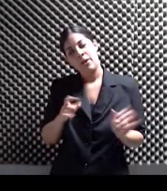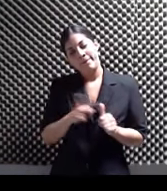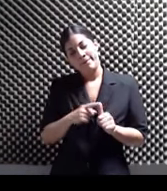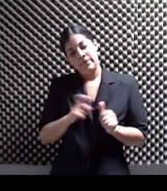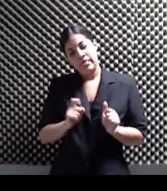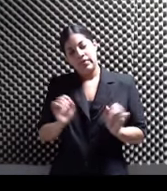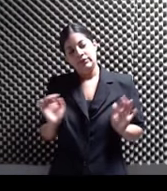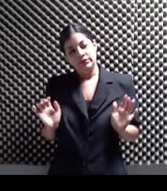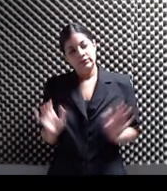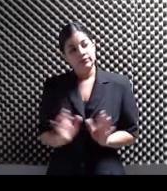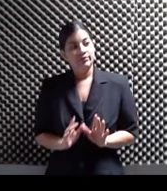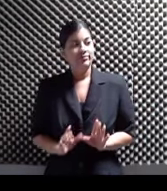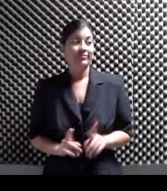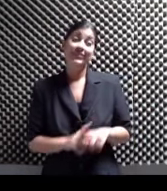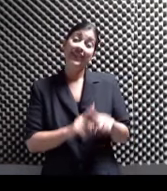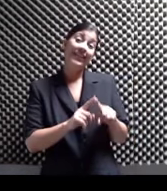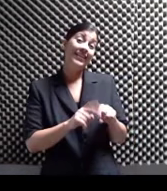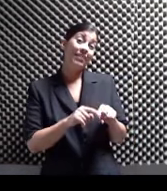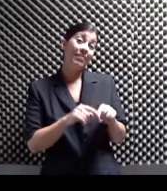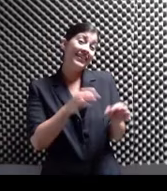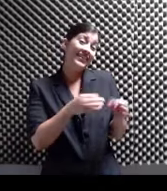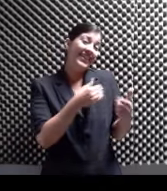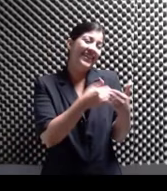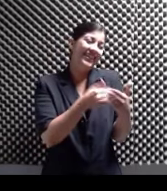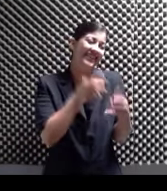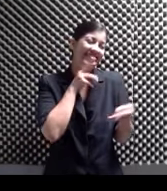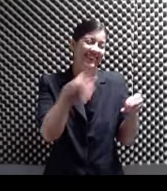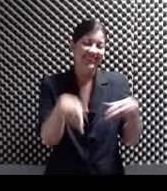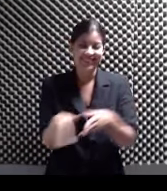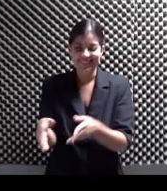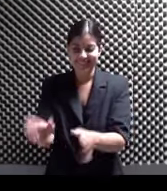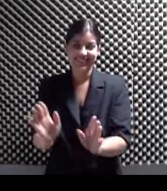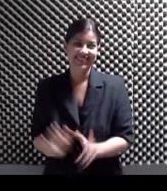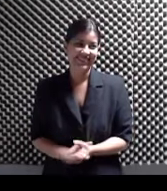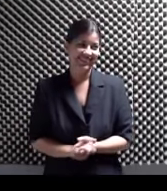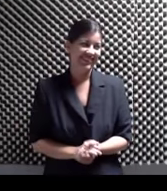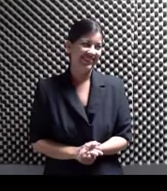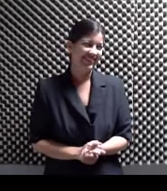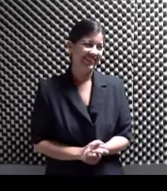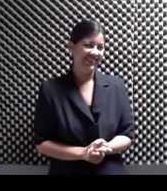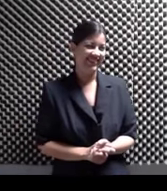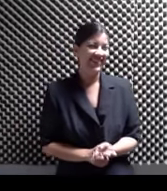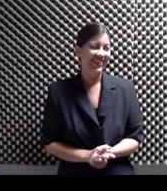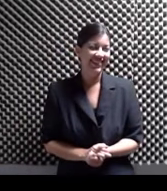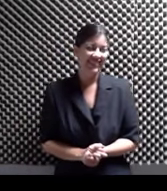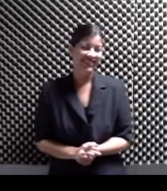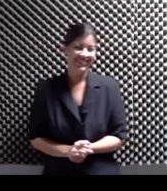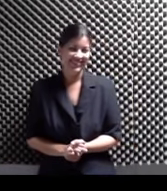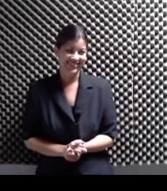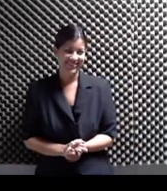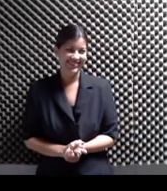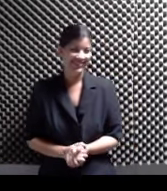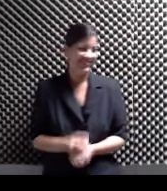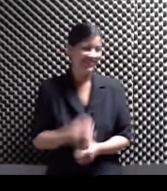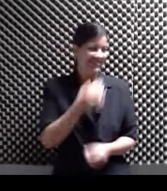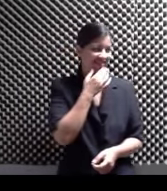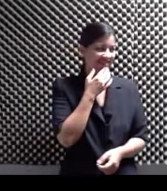meto, pero... Depende, si está cerca del río. Huele a fobia eso. Sí. Si está cerca del río, por si acaso. Pero